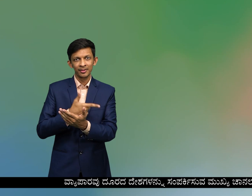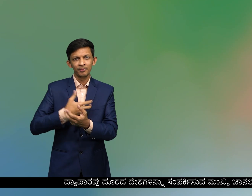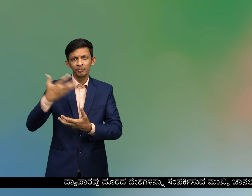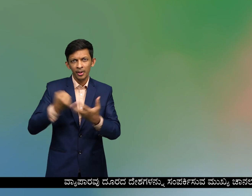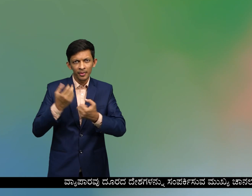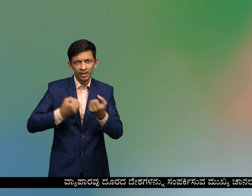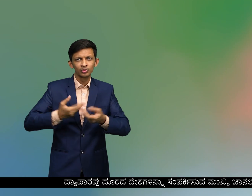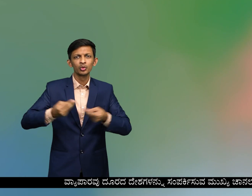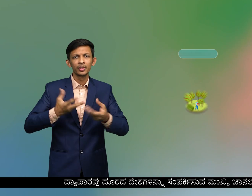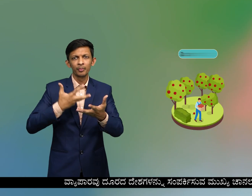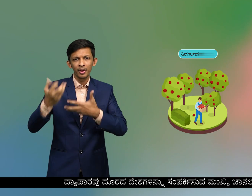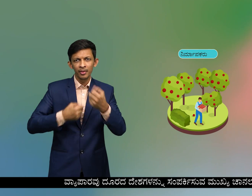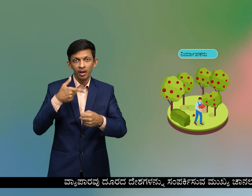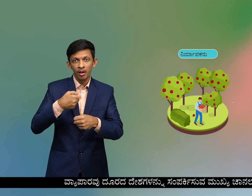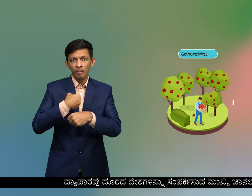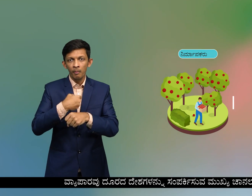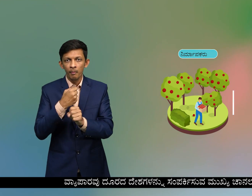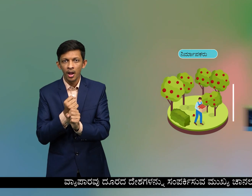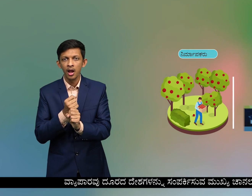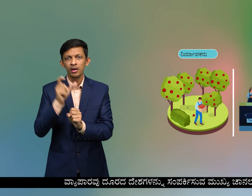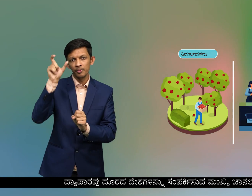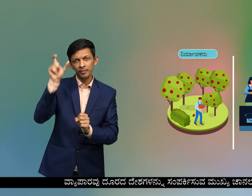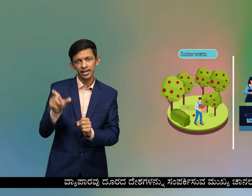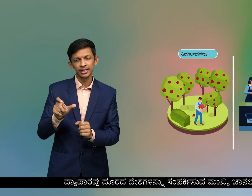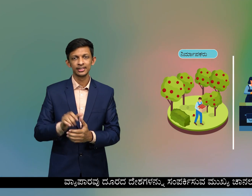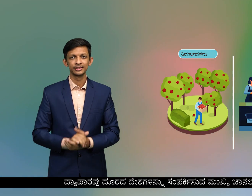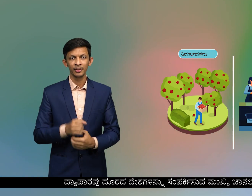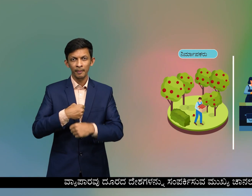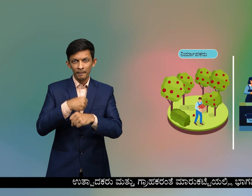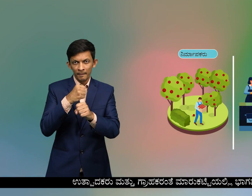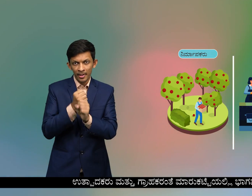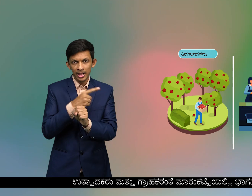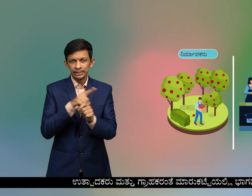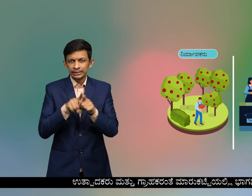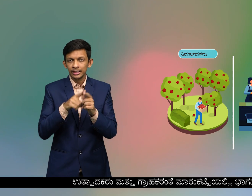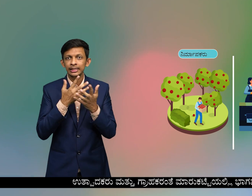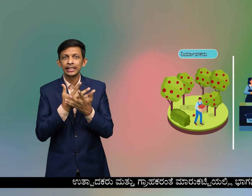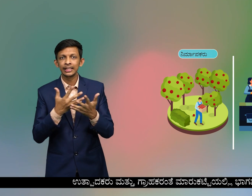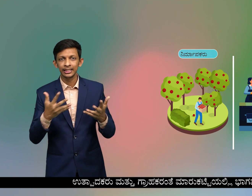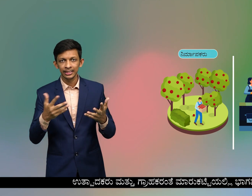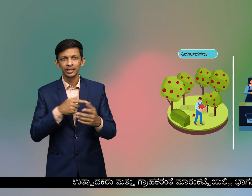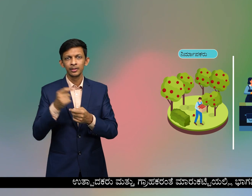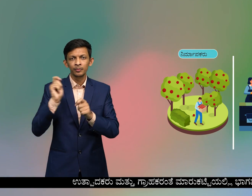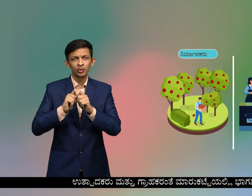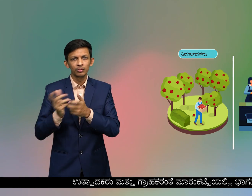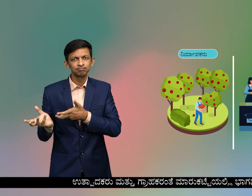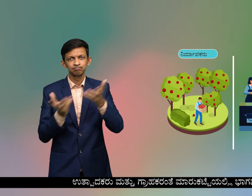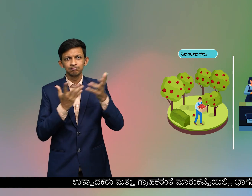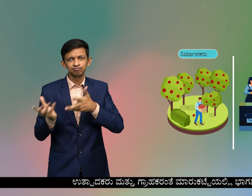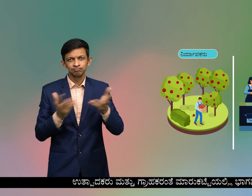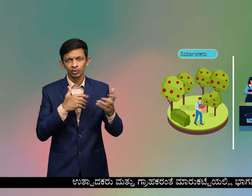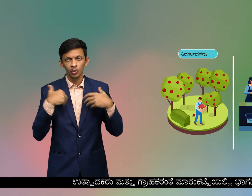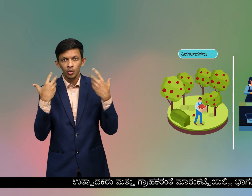ವ್ಯಾಪಾರವು ದೂರದ ದೇಶಗಳನ್ನು ಸಂಪರ್ಕಿಸುವ ಮುಖ್ಯ ಚಾನೆಲ್ ಆಗಿದೆ. ಉತ್ಪಾದಕರು ಮತ್ತು ಗ್ರಾಹಕರಂತೆ